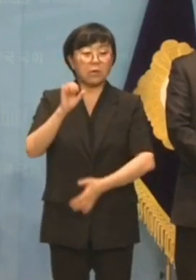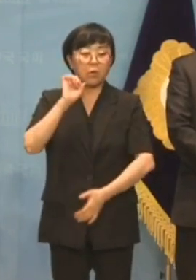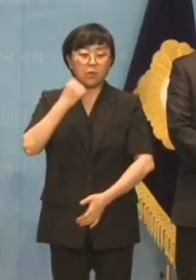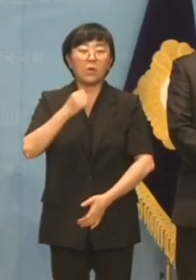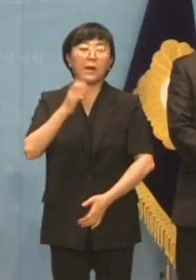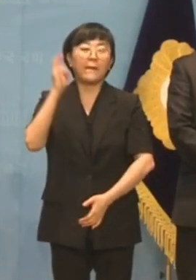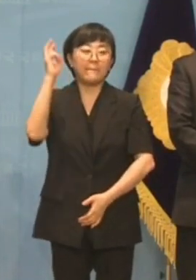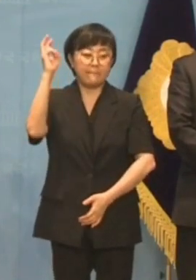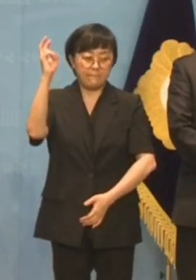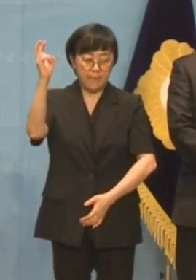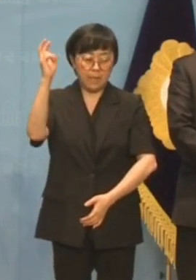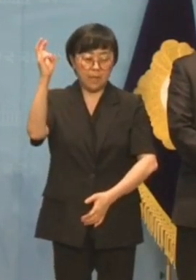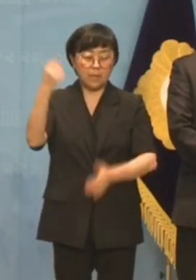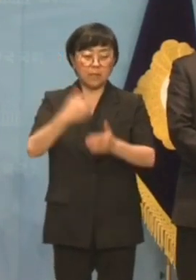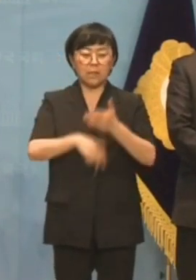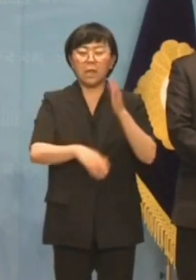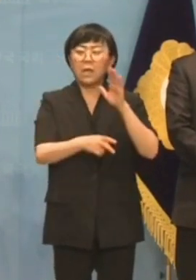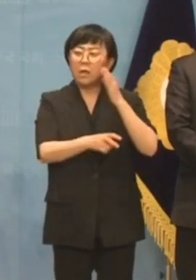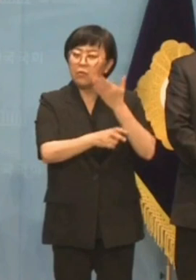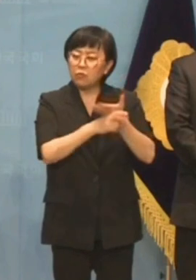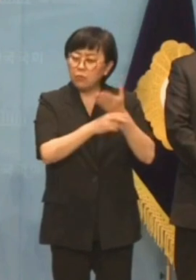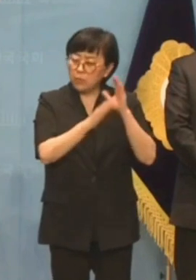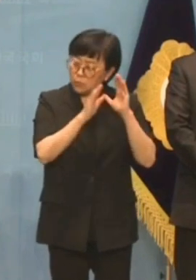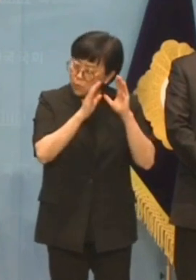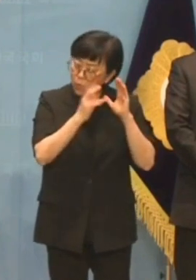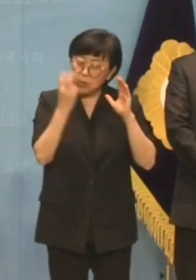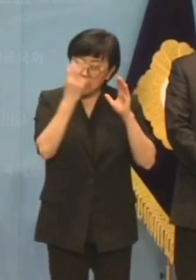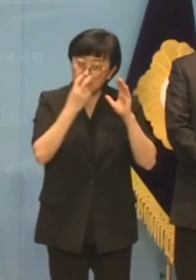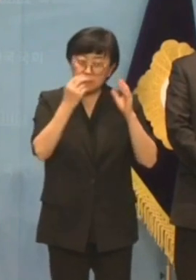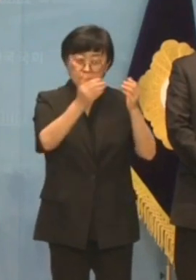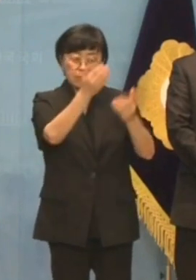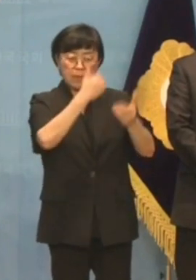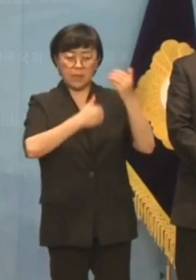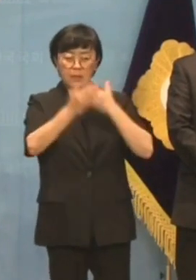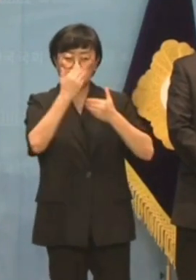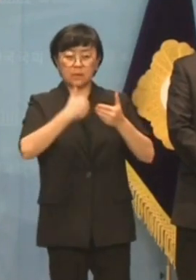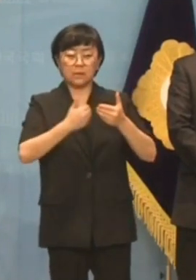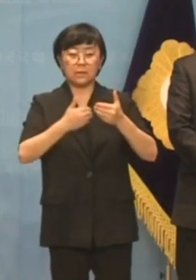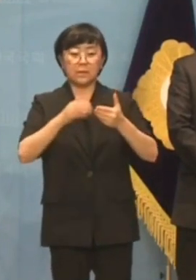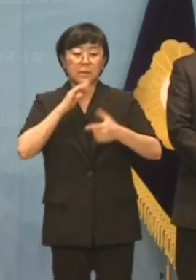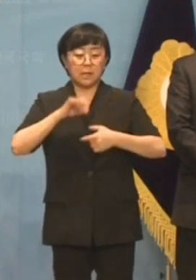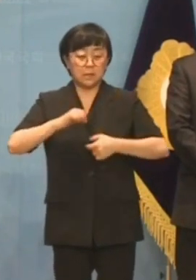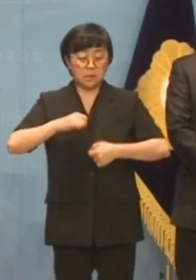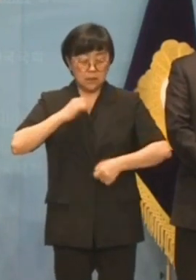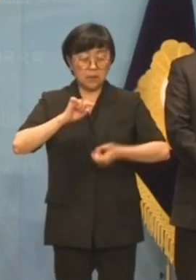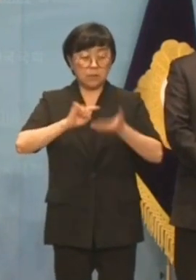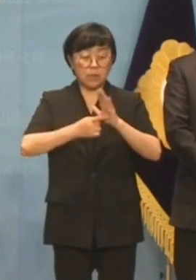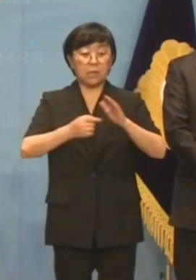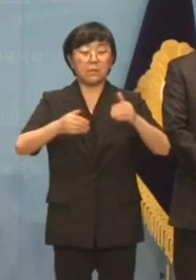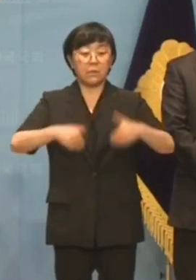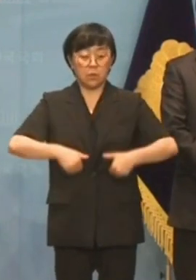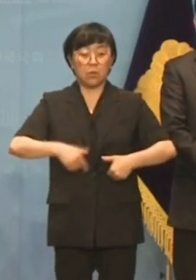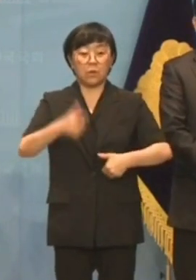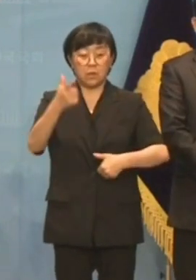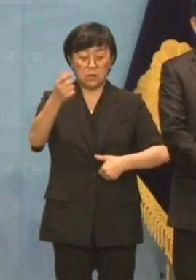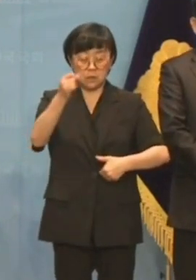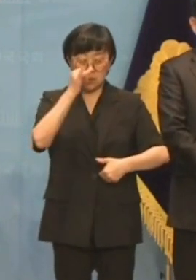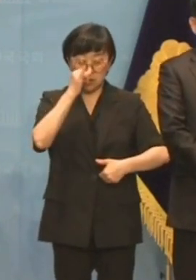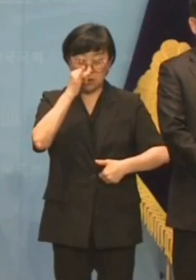겁니다. 특히 도감청 부분에 대한 것들은 많은 사실이 밝혀져야 되는 그런 상황이기